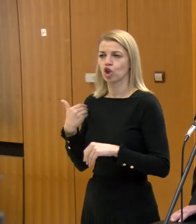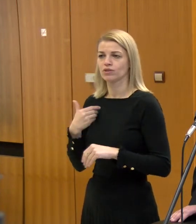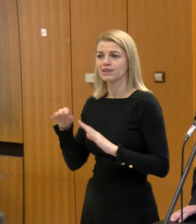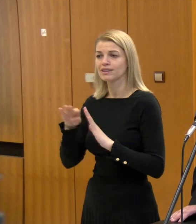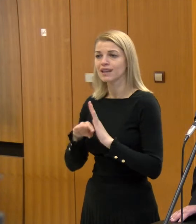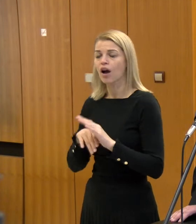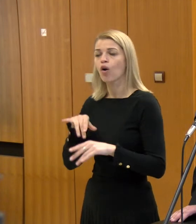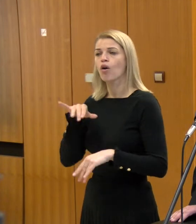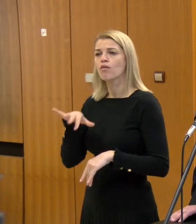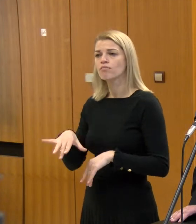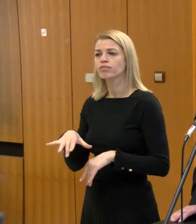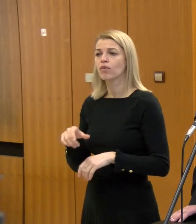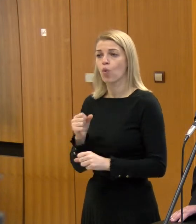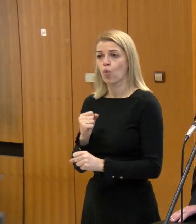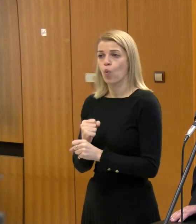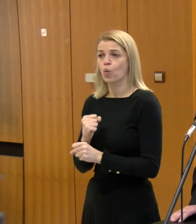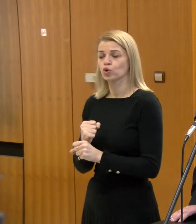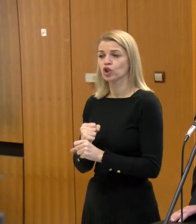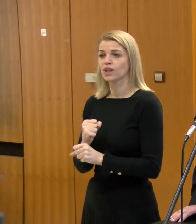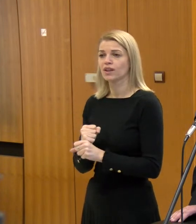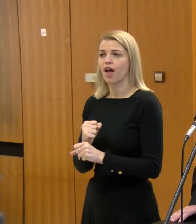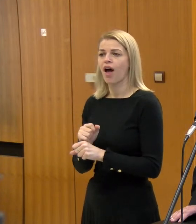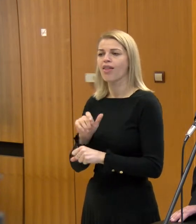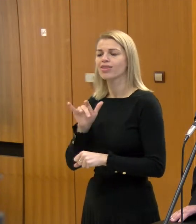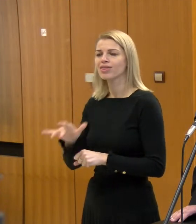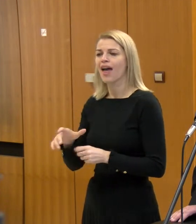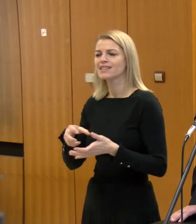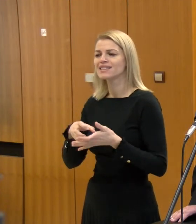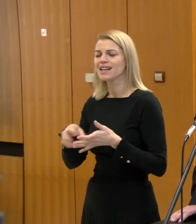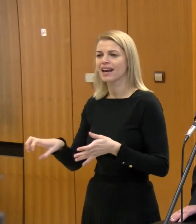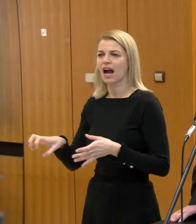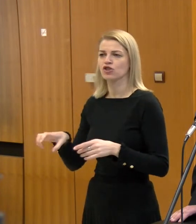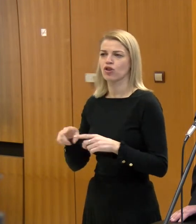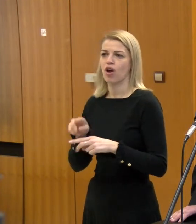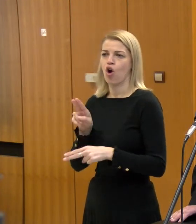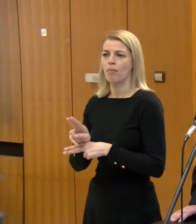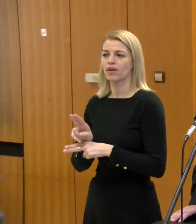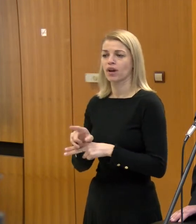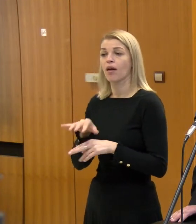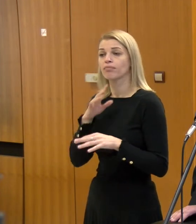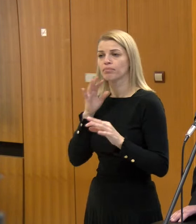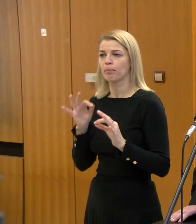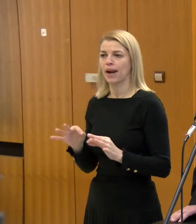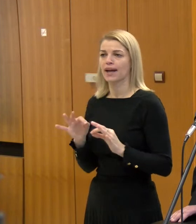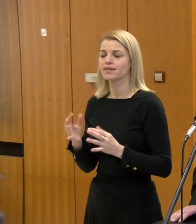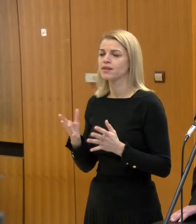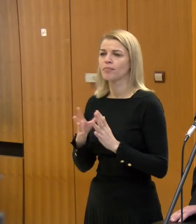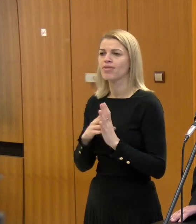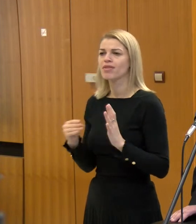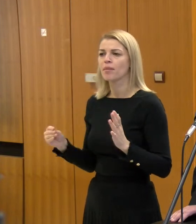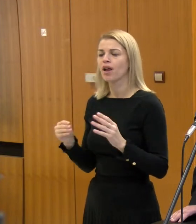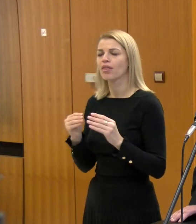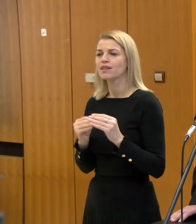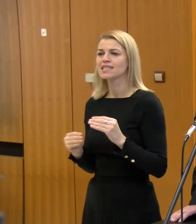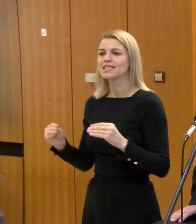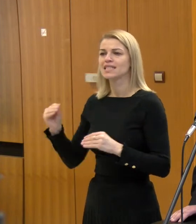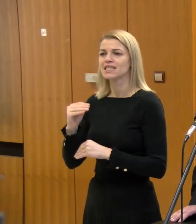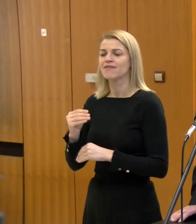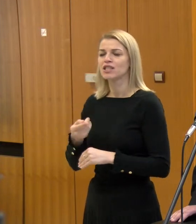sú veľmi účinné desegregačné opatrenia praktické. Napríklad